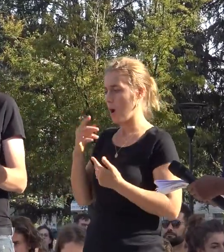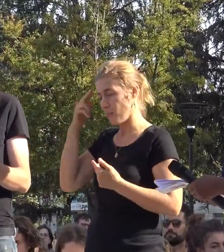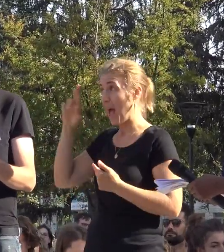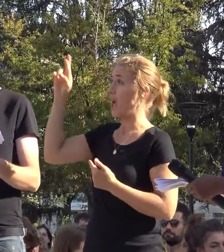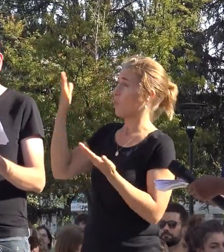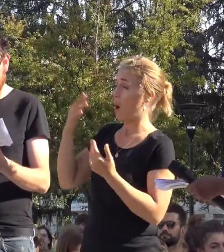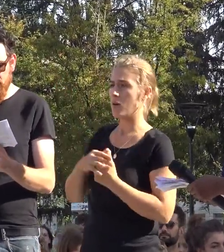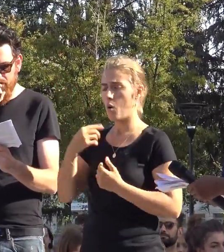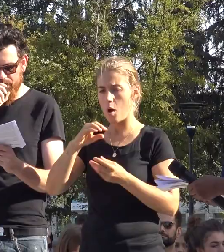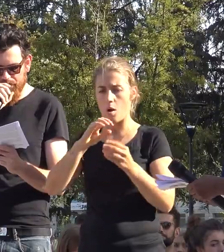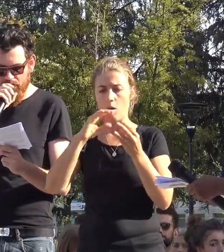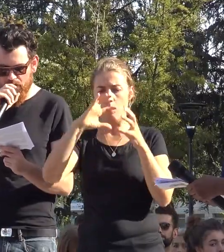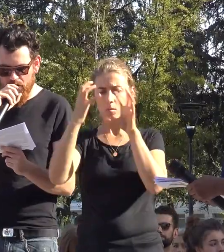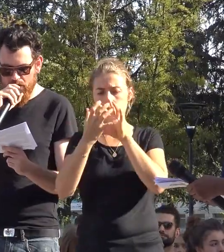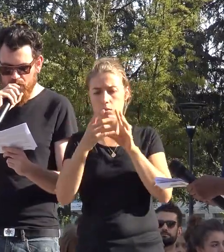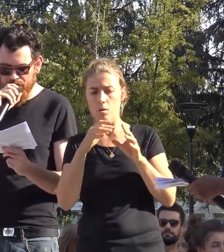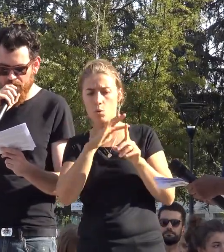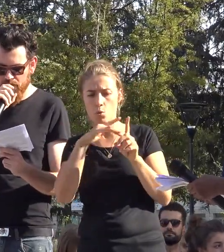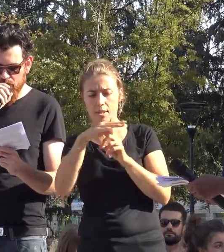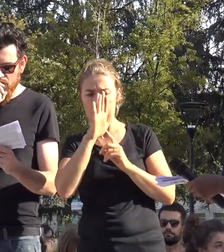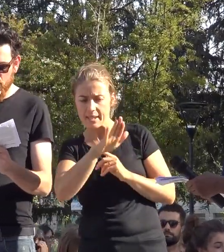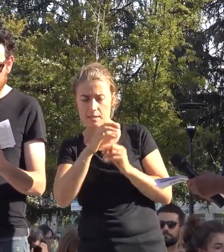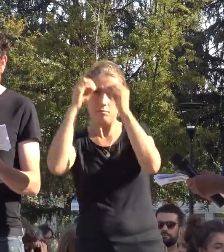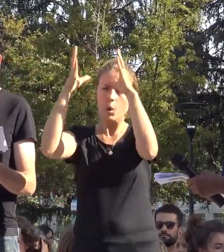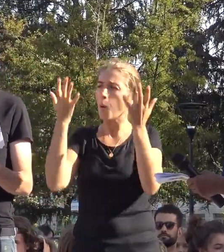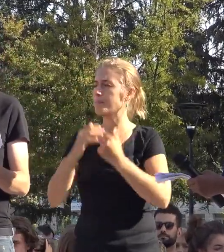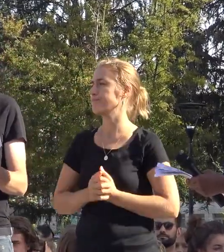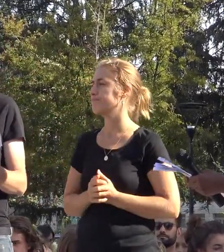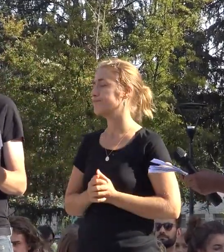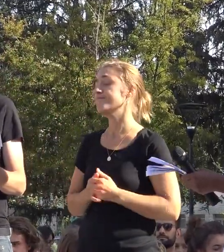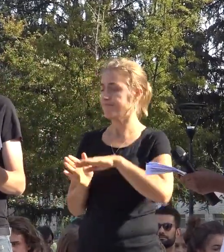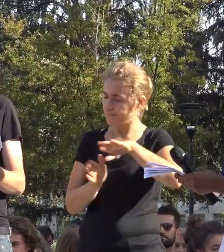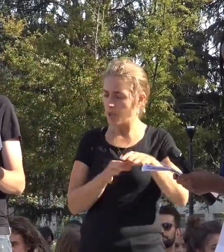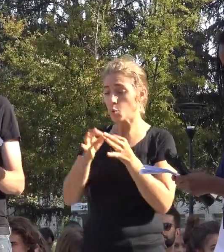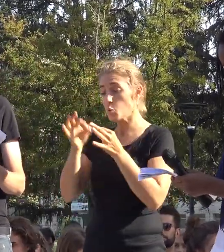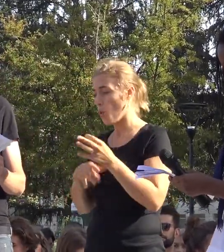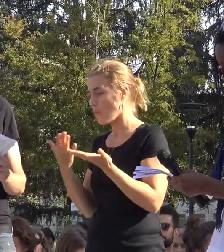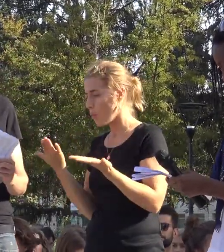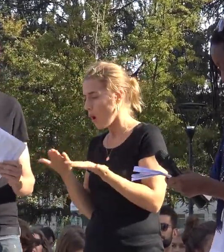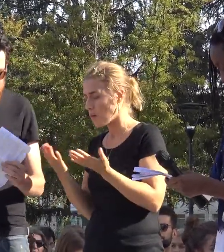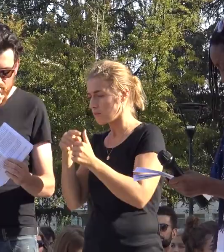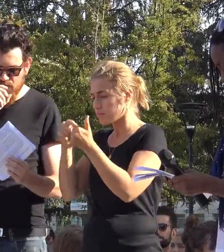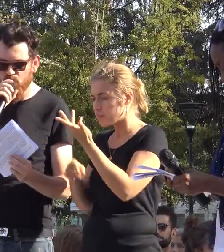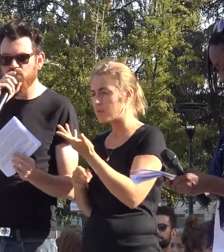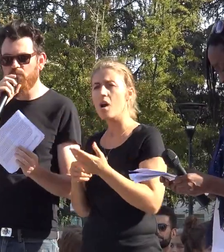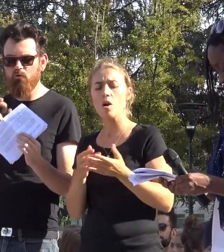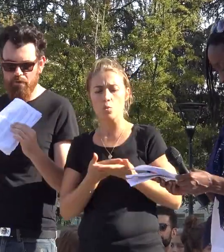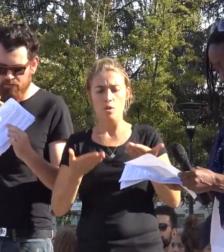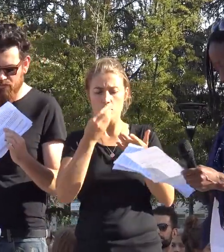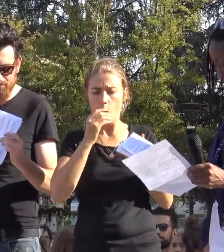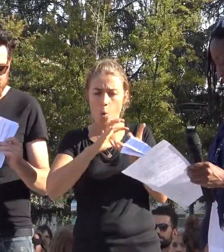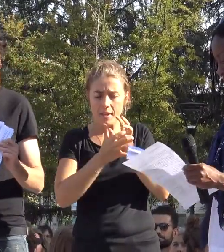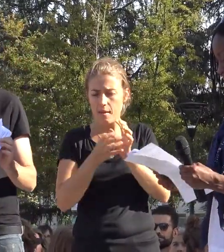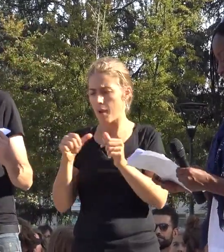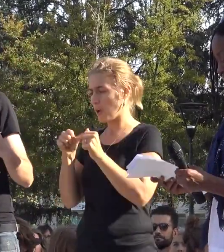nos représentations de la société. Et enfin, sur les solutions, bien sûr. Que faire tant la situation semble